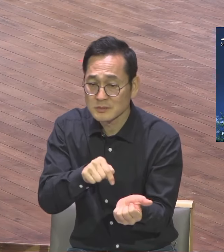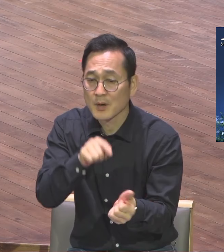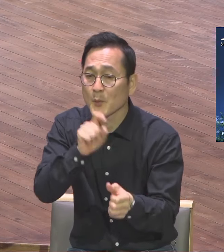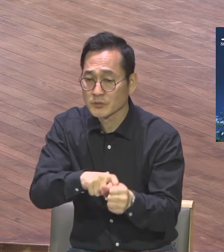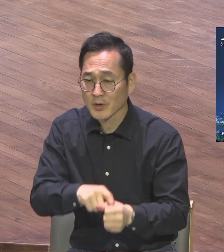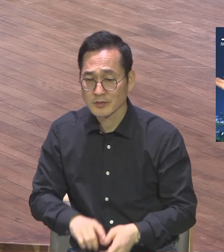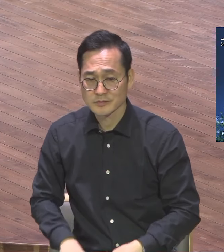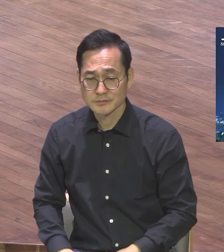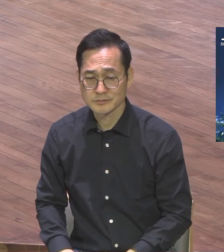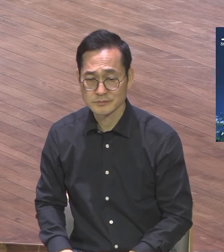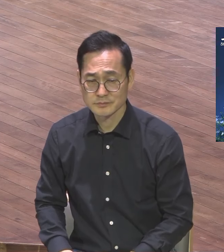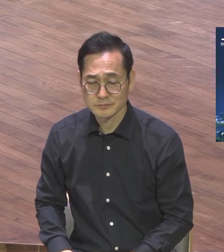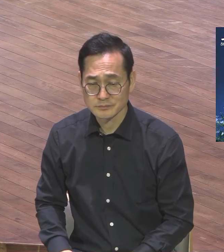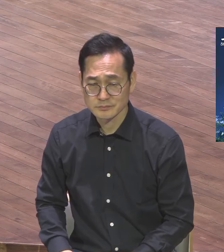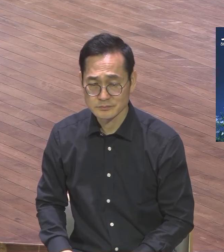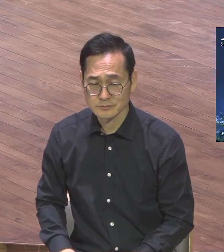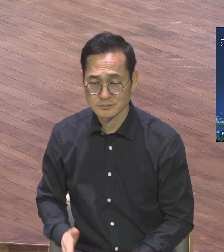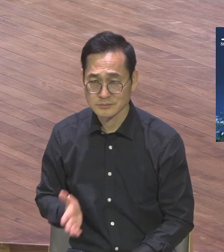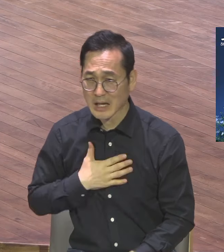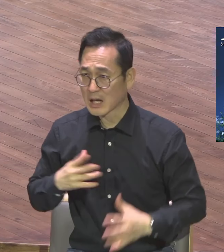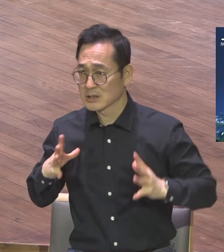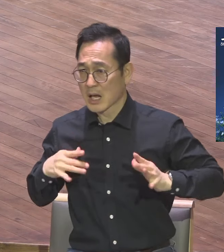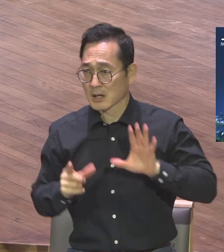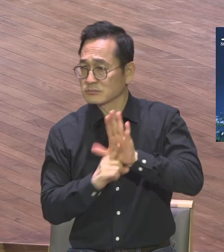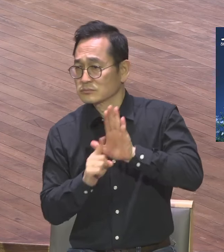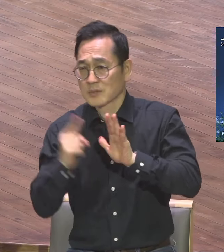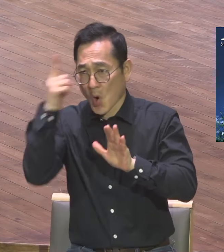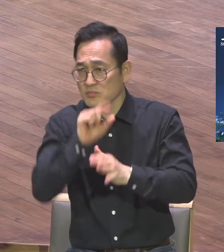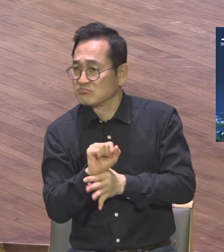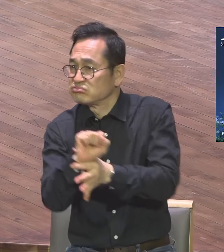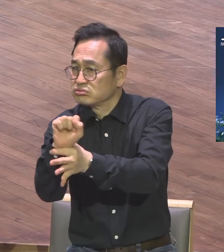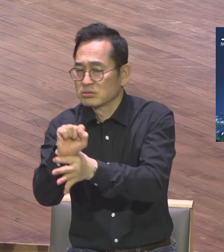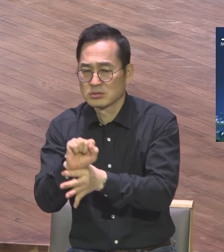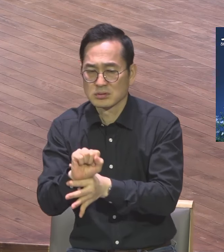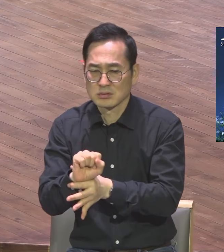그리고 너 자신은 없어져라 잊혀져라.